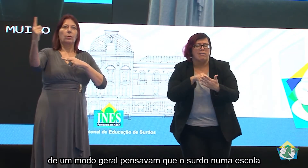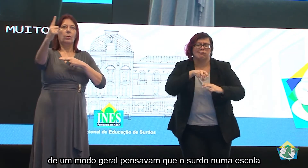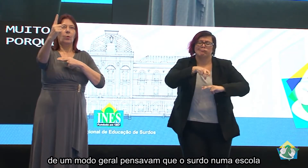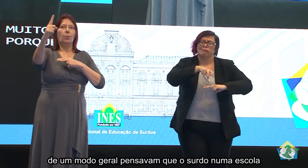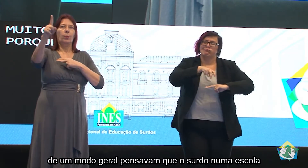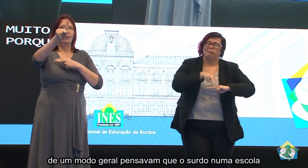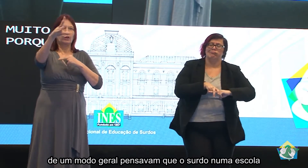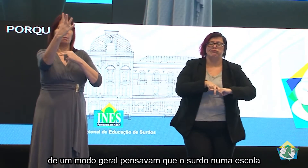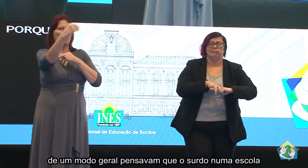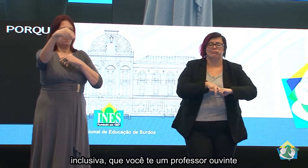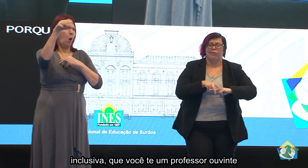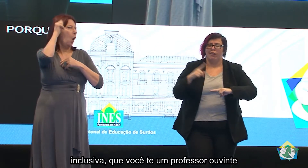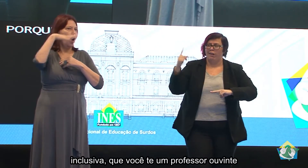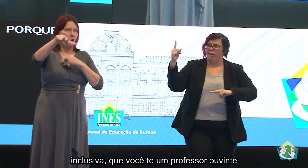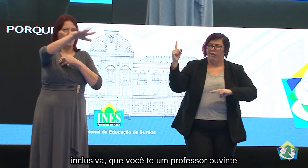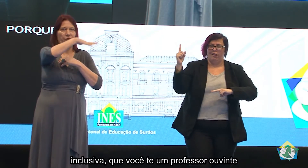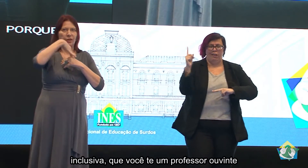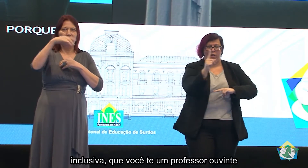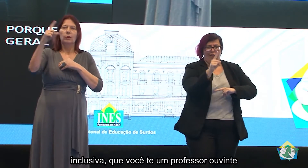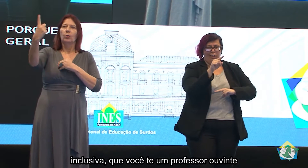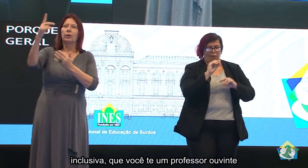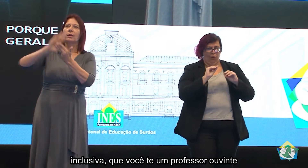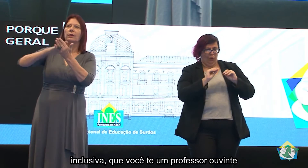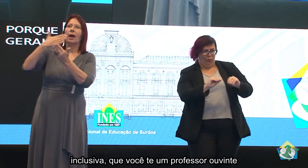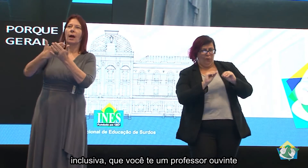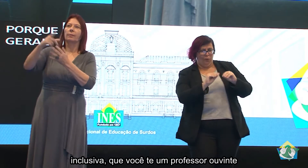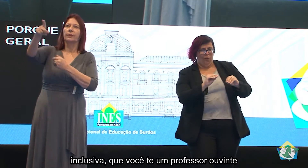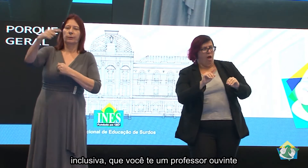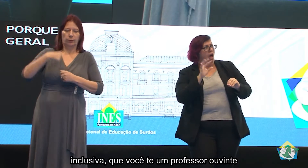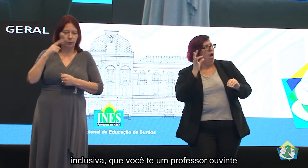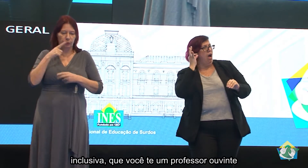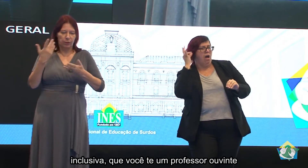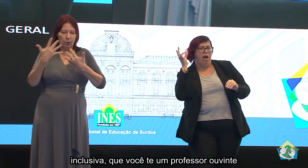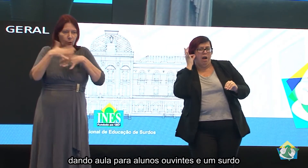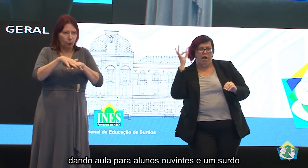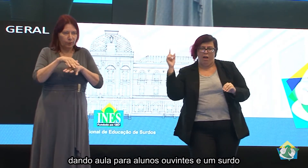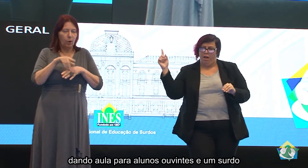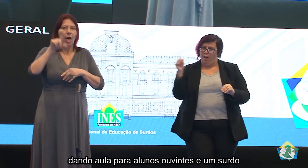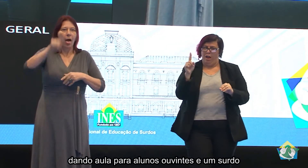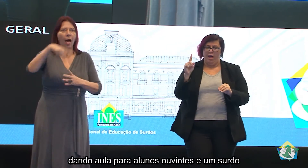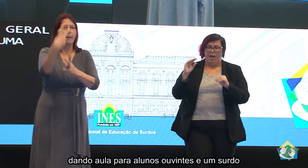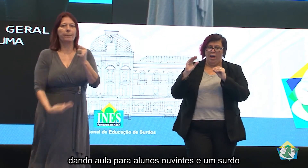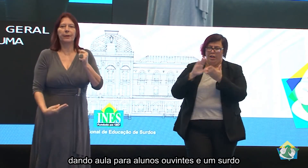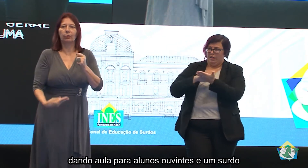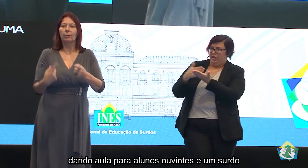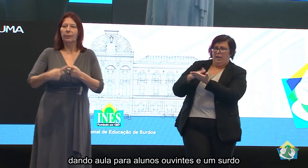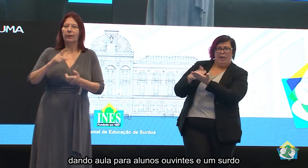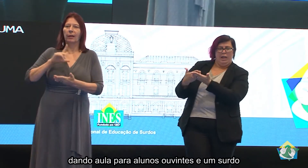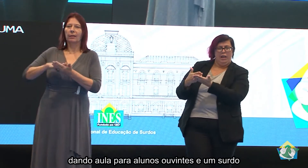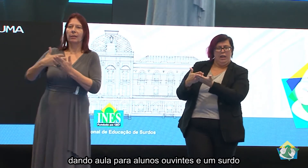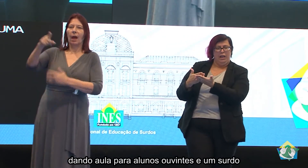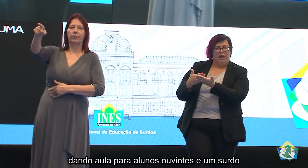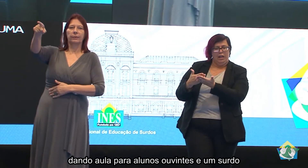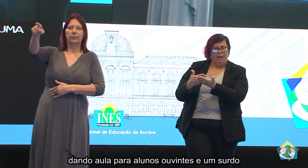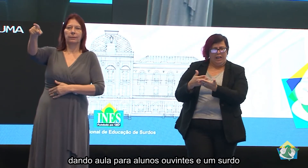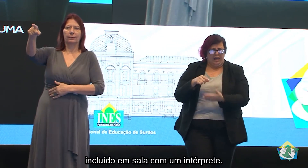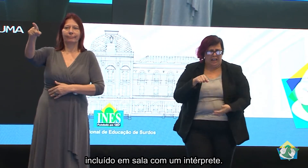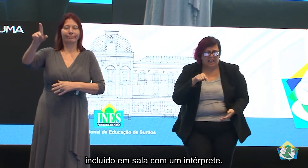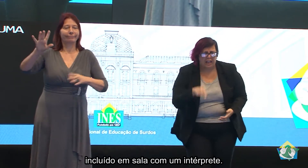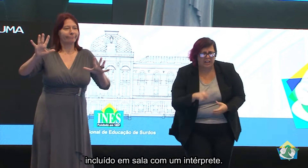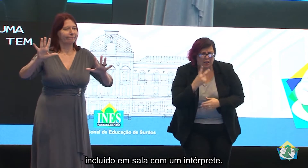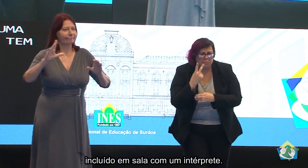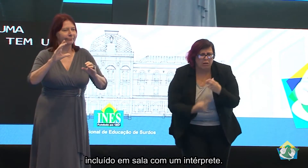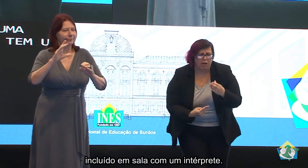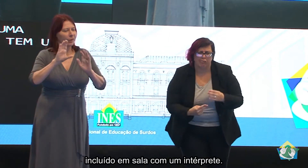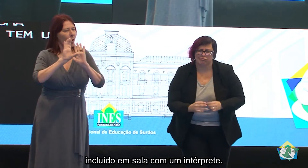o surdo, numa escola inclusiva, e aí você tem um professor ouvinte dando aula para alunos ouvintes e um surdo